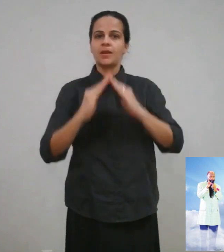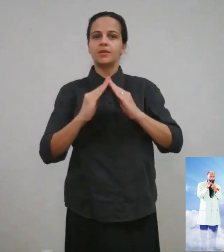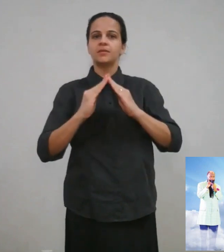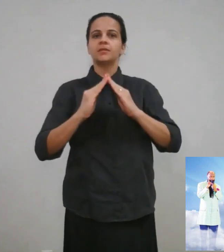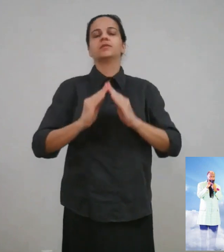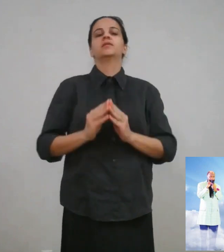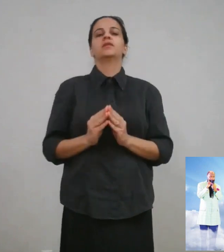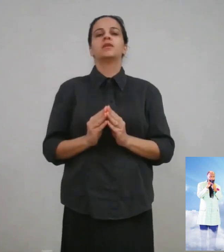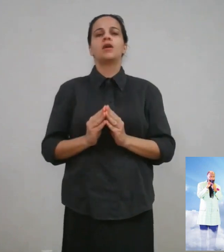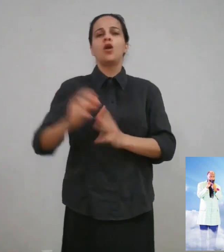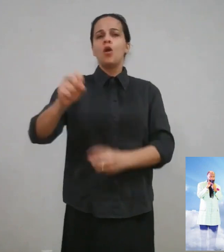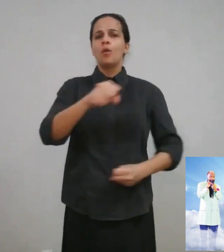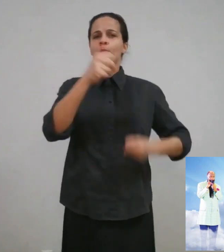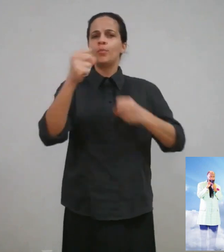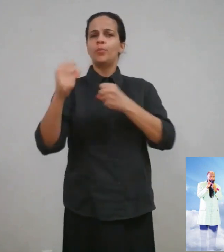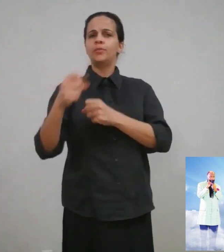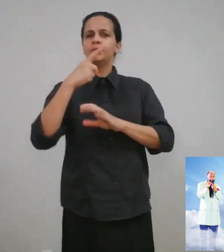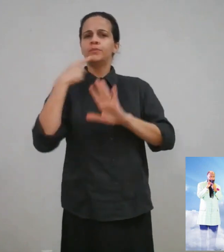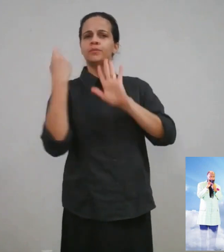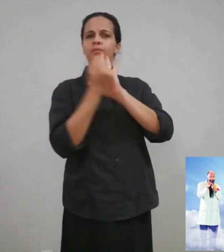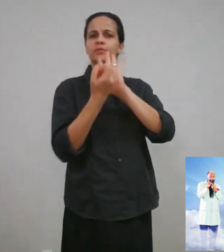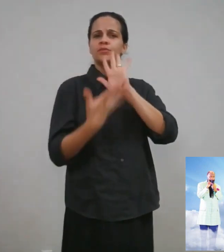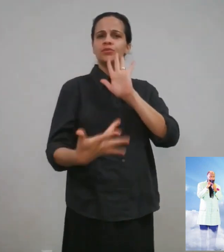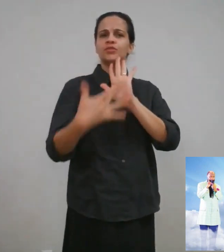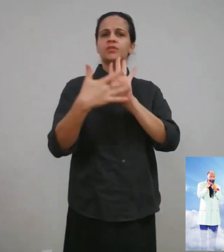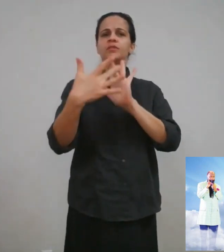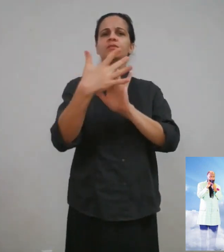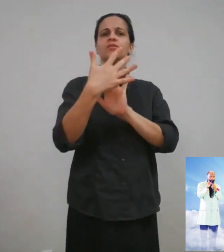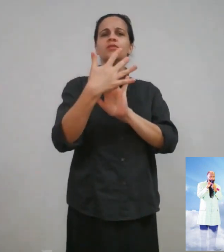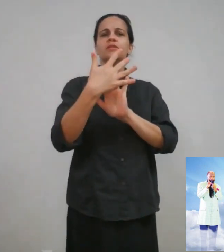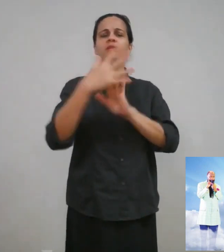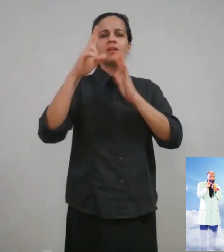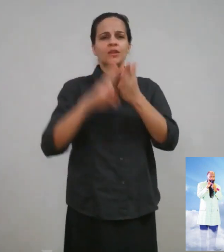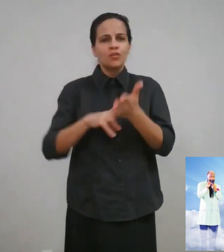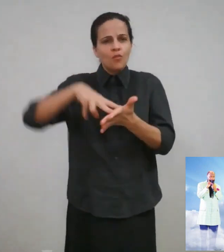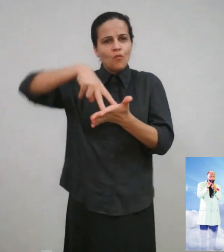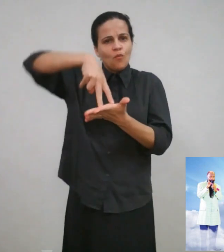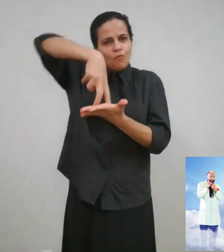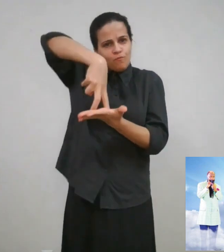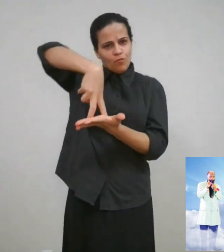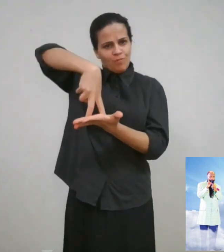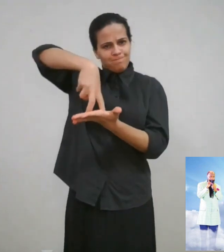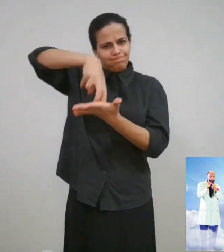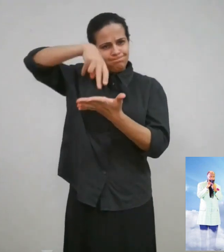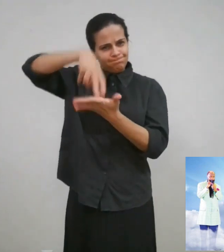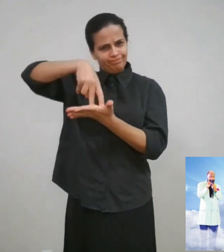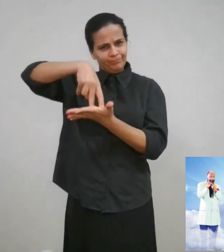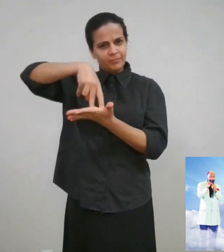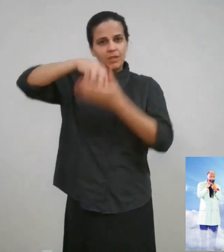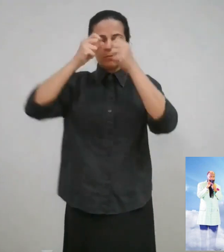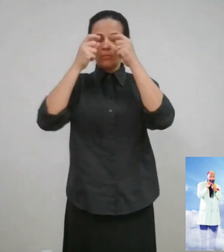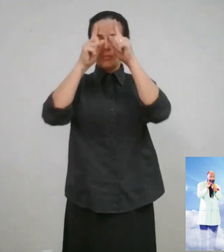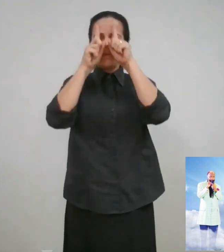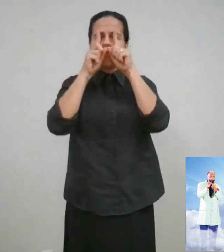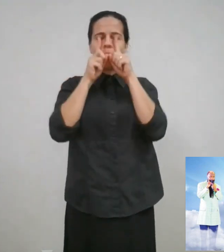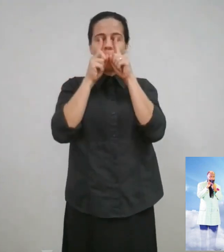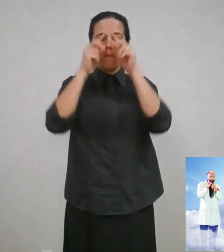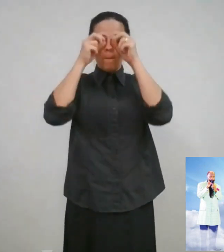o tremendo poder do sangue de Jesus e levantar aleijados, abrir olhos cegos,